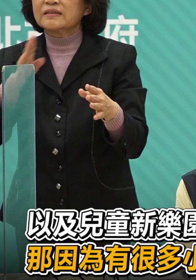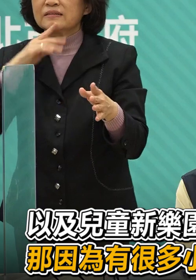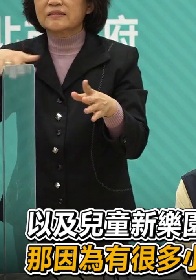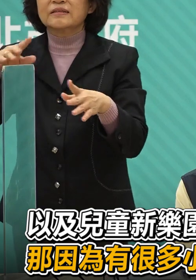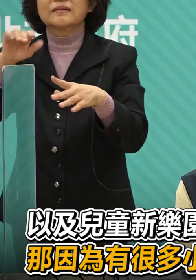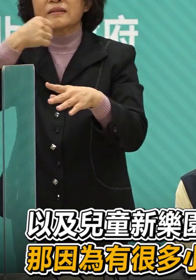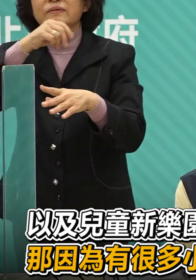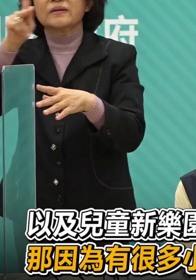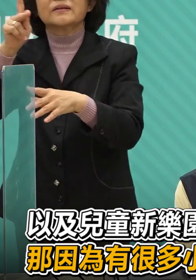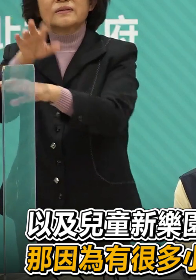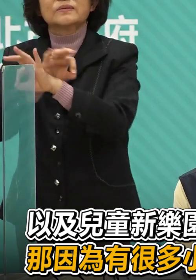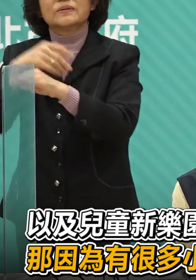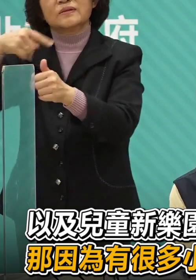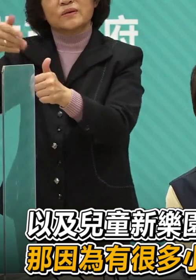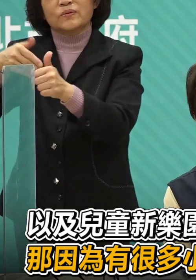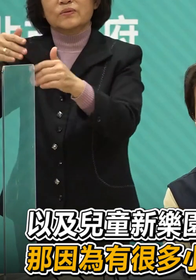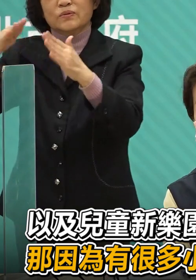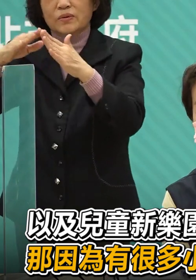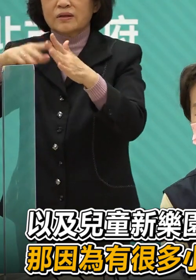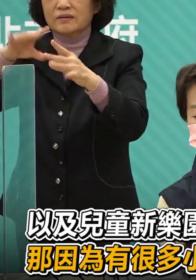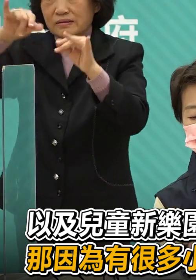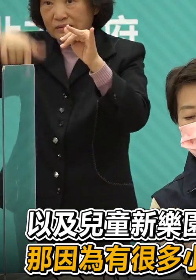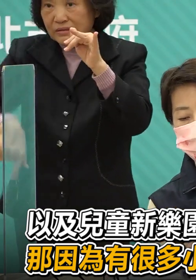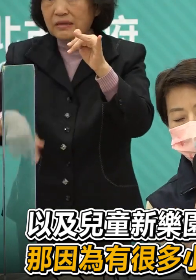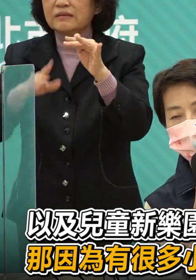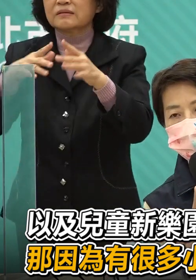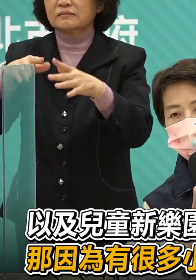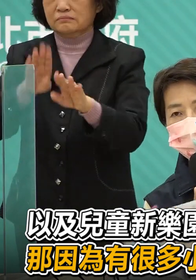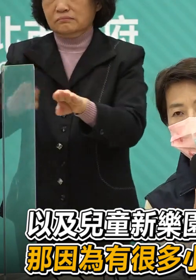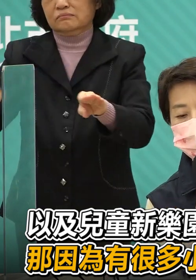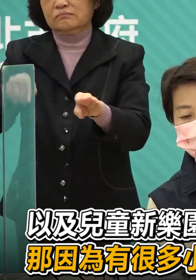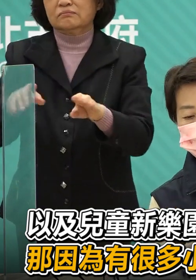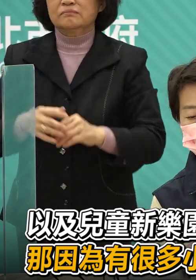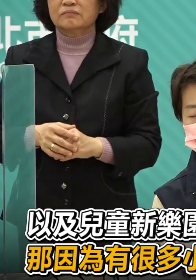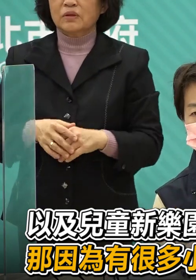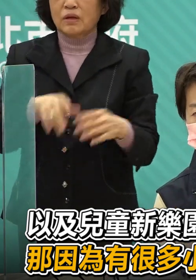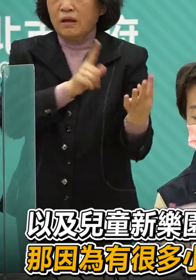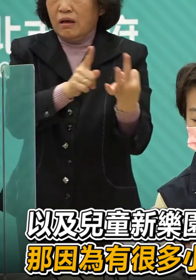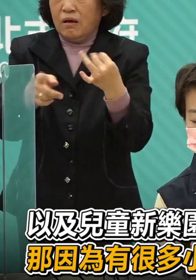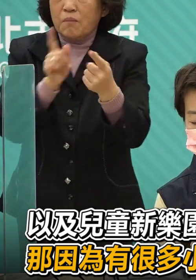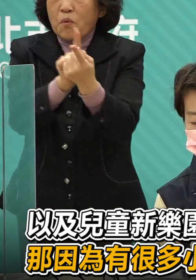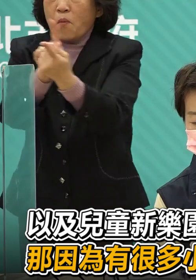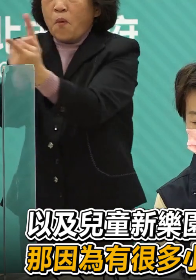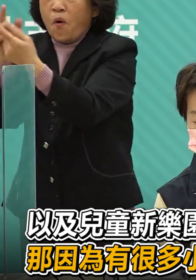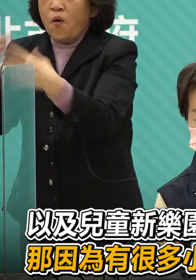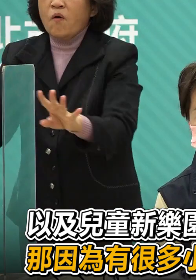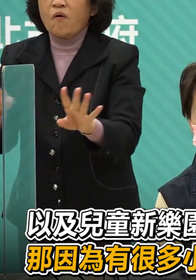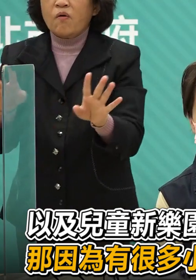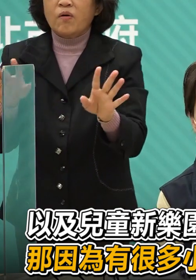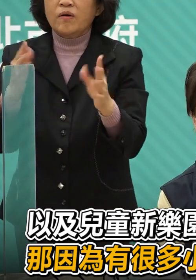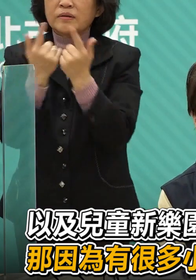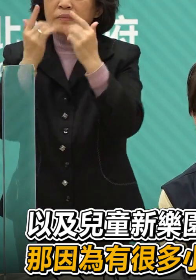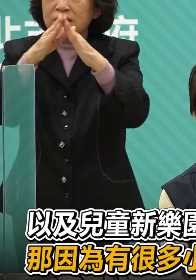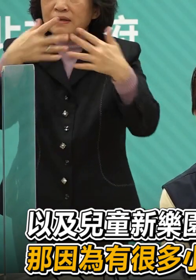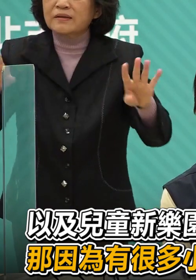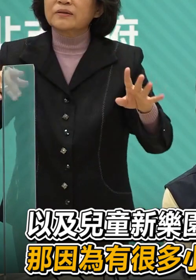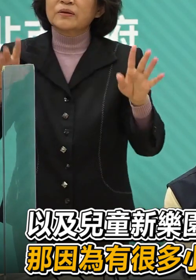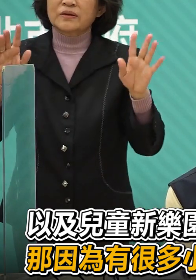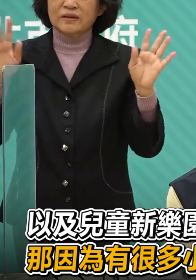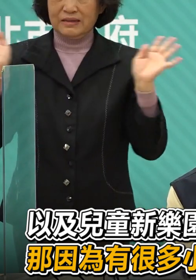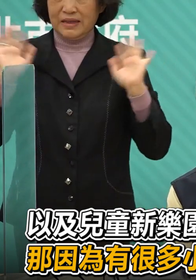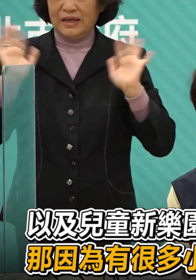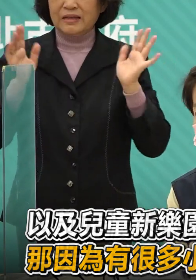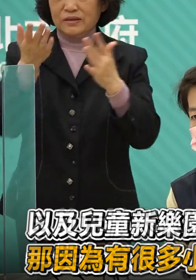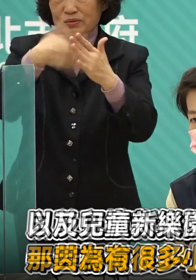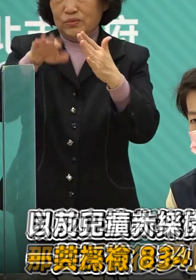学教育馆的 B3 的停车场。那因为在这个场域里面碰到非常多的，当天台北市有非常多的小学也有在